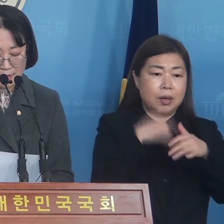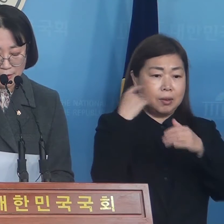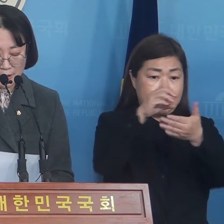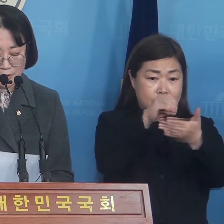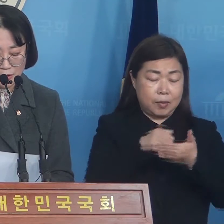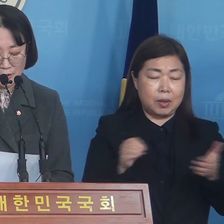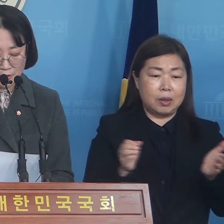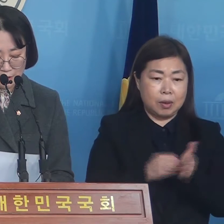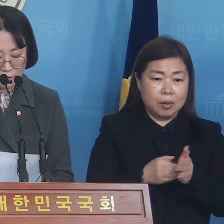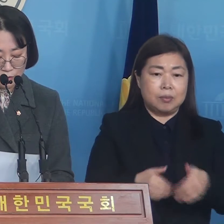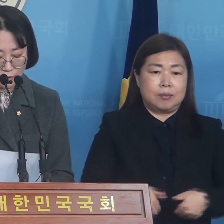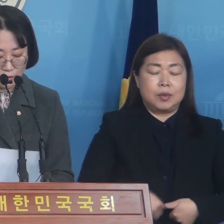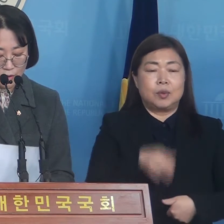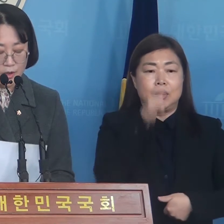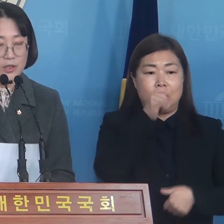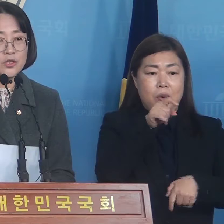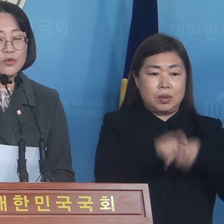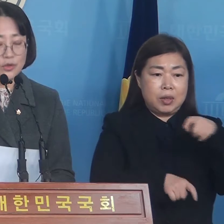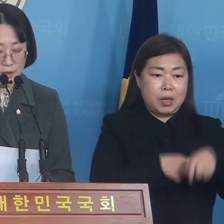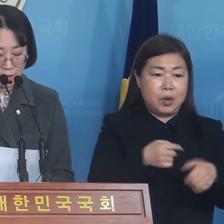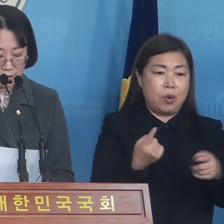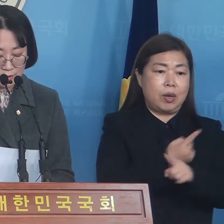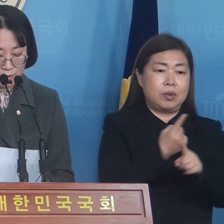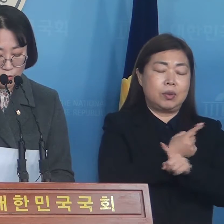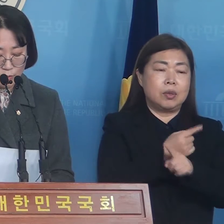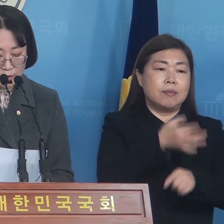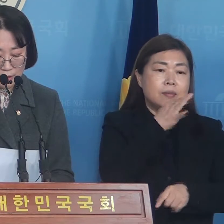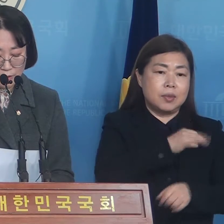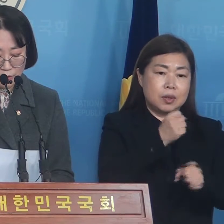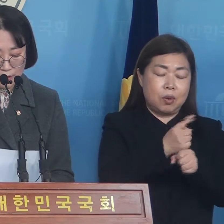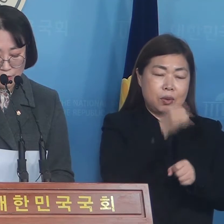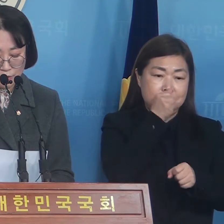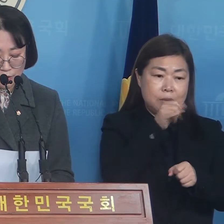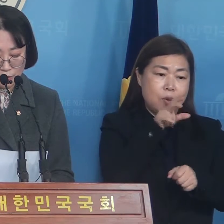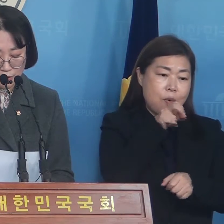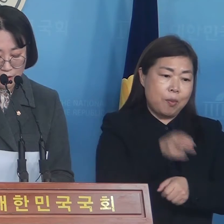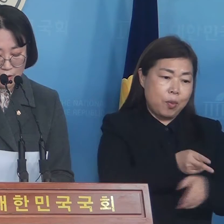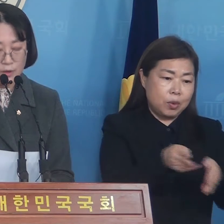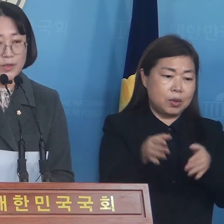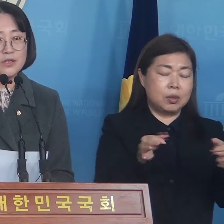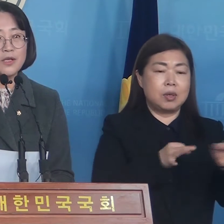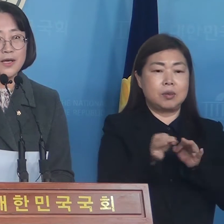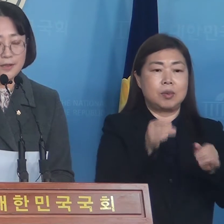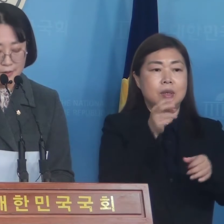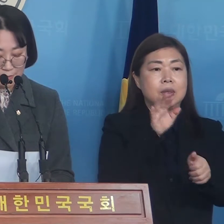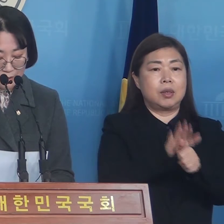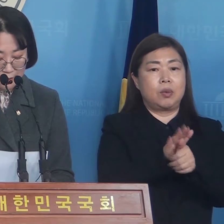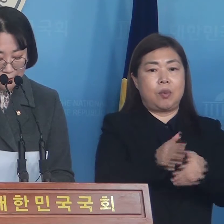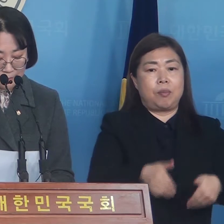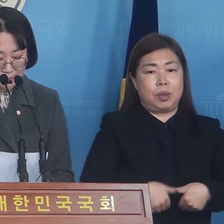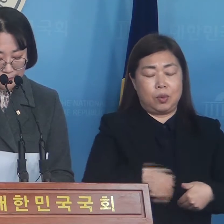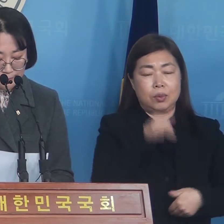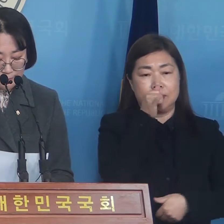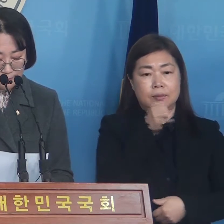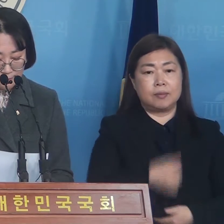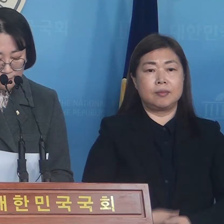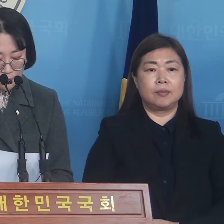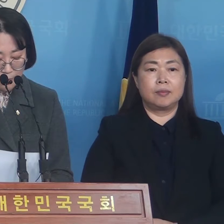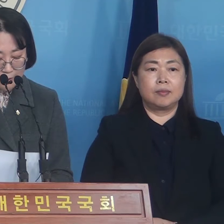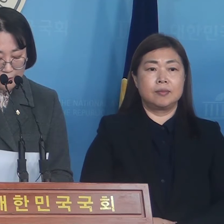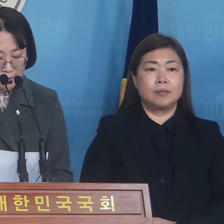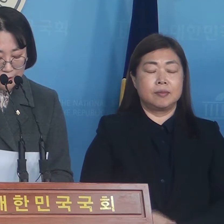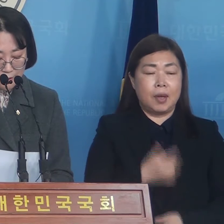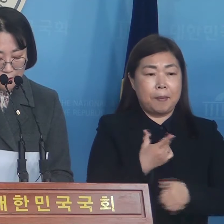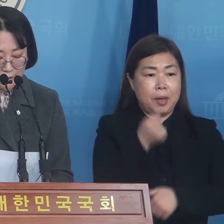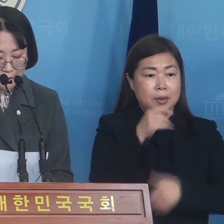적극 반영한 시행령 개정으로 실효성 있는 골목 상정과 지원 제도를 완성해야 할 것입니다.